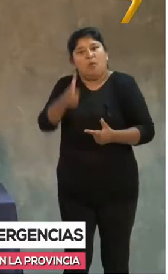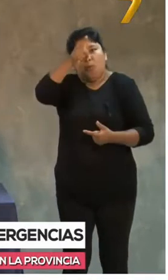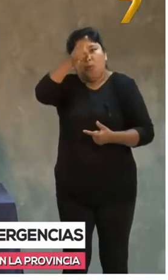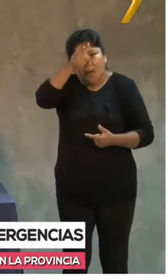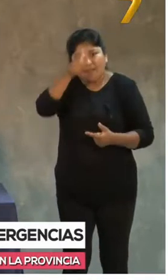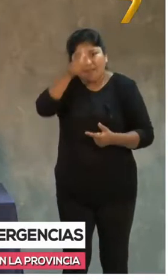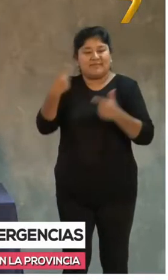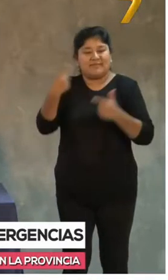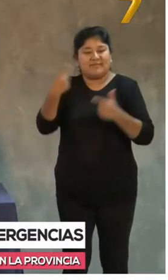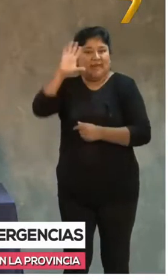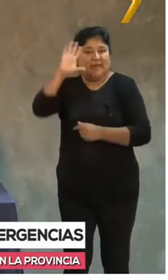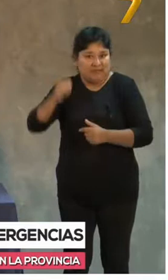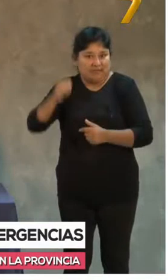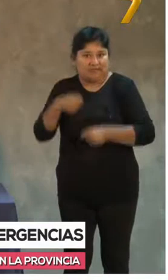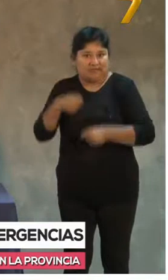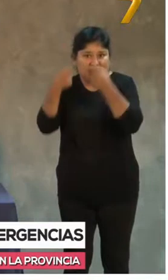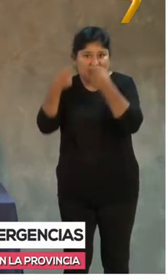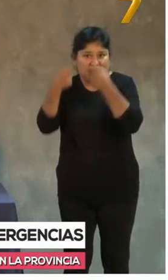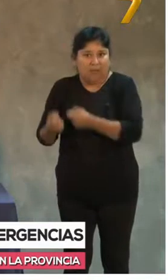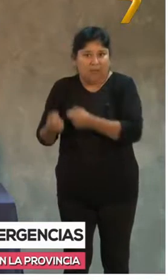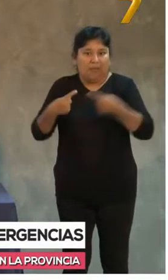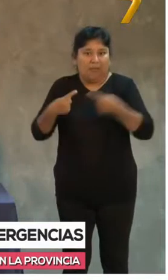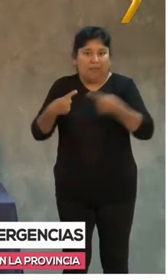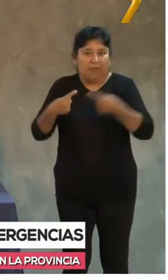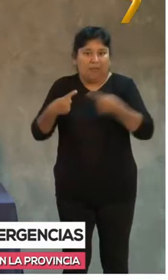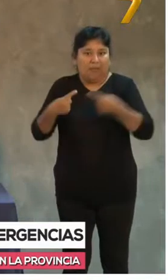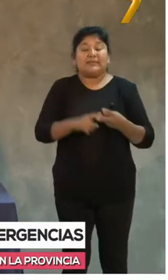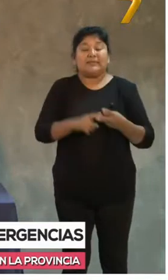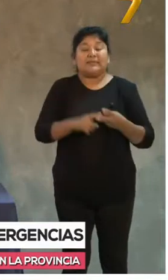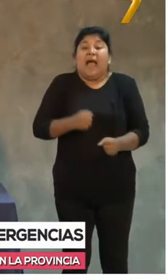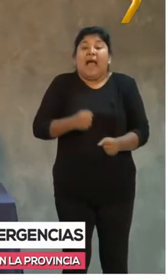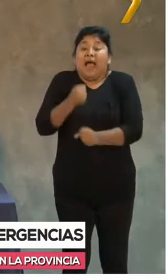consideración para la distribución cuando contemos con mayor cantidad de